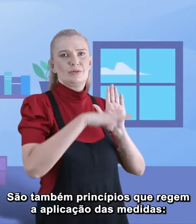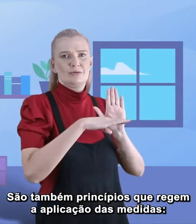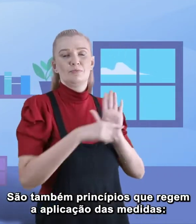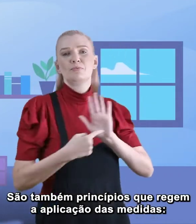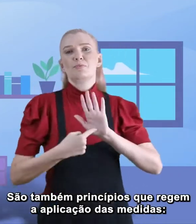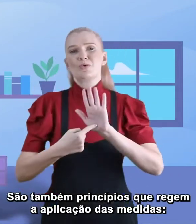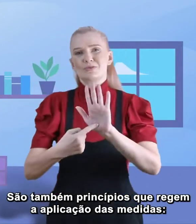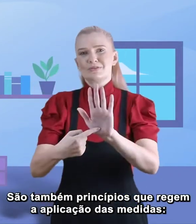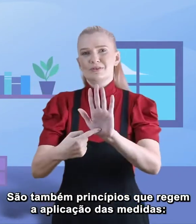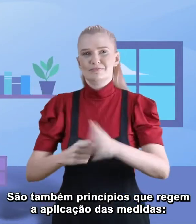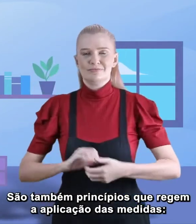medidas.